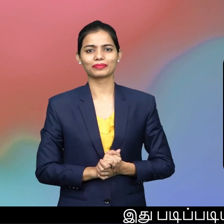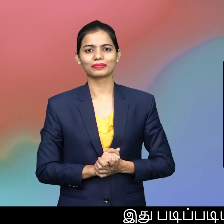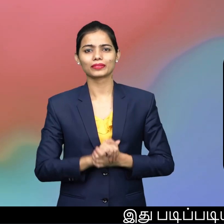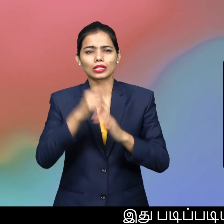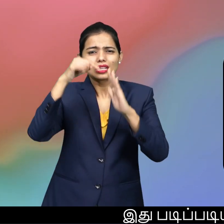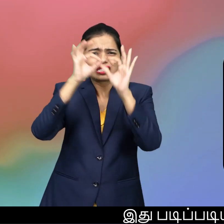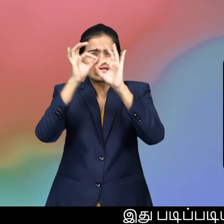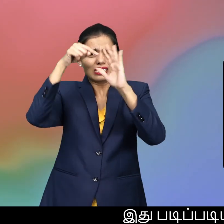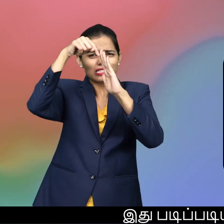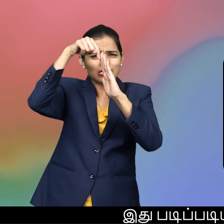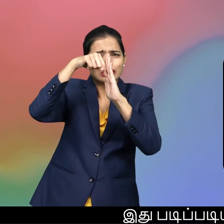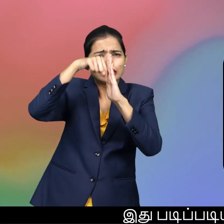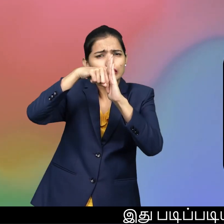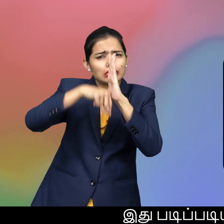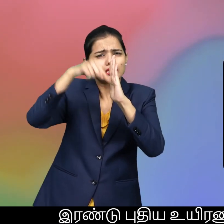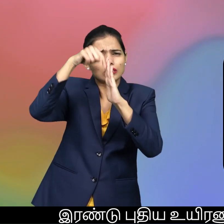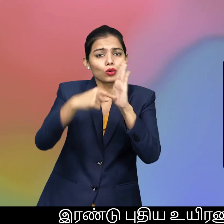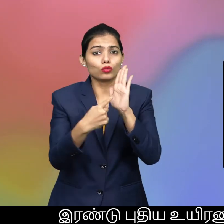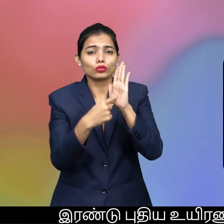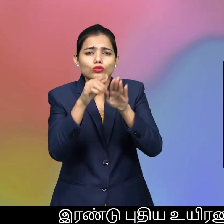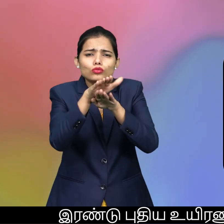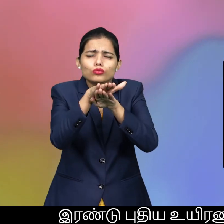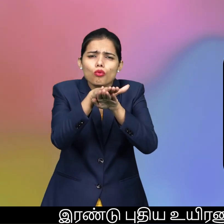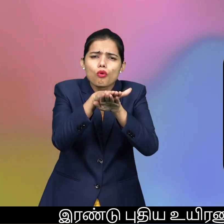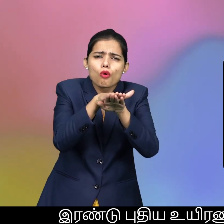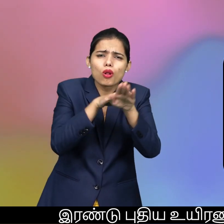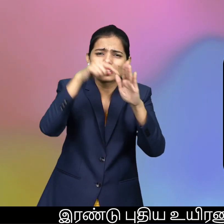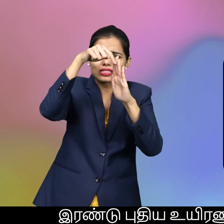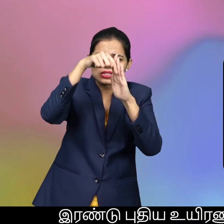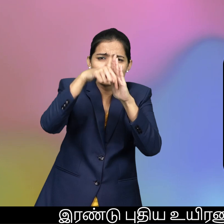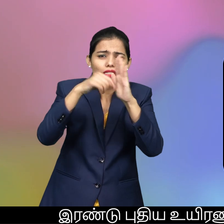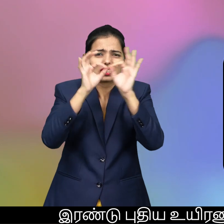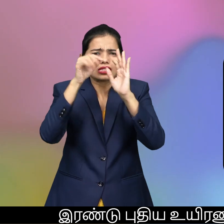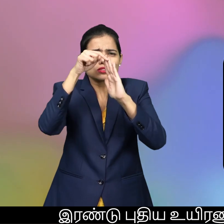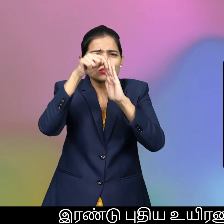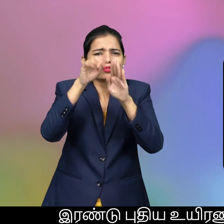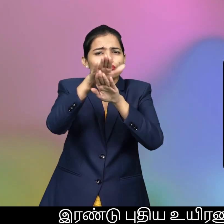இது படிப்படியாக ஆழமடைந்து இரண்டு புதிய உயிரணுக்களை உருவாக்குகிறது.